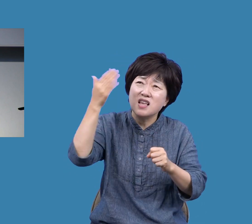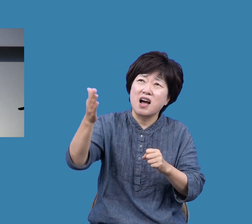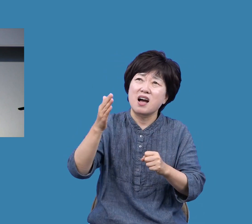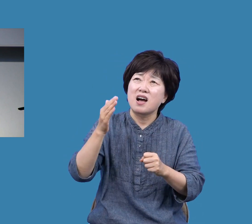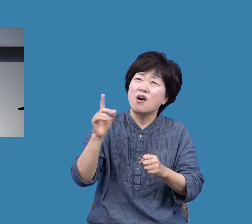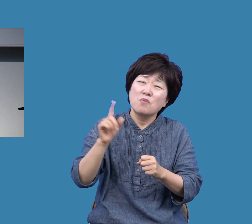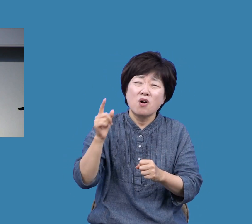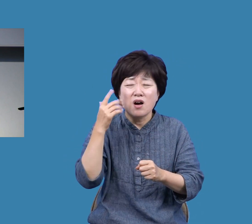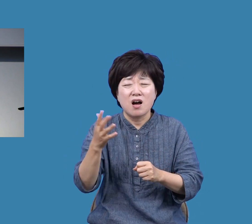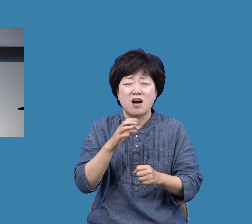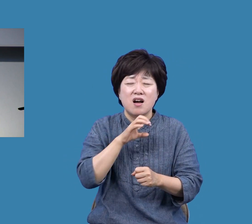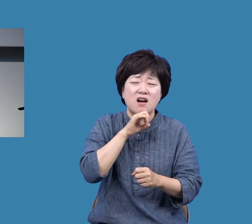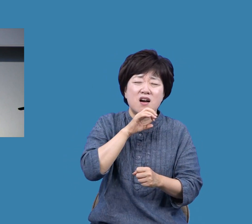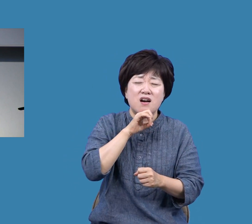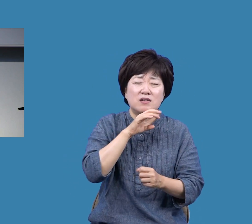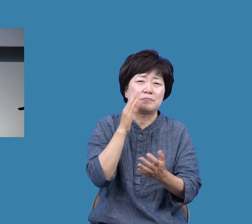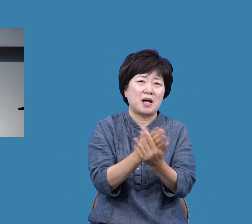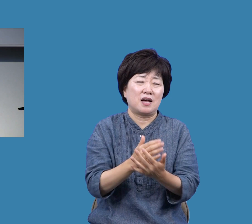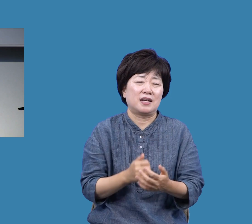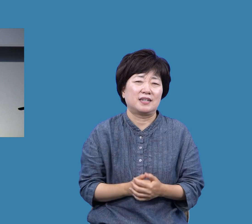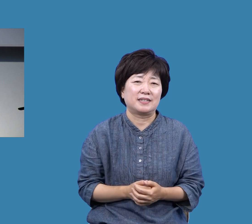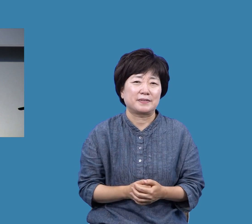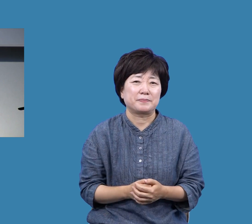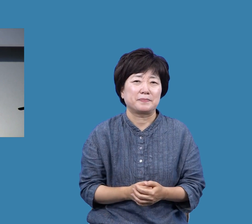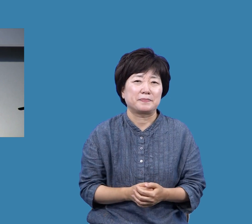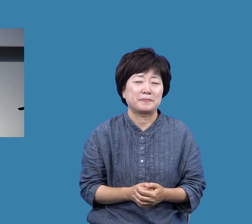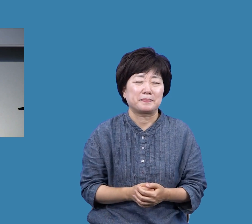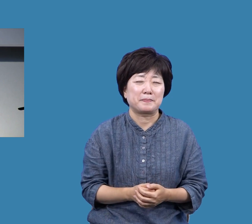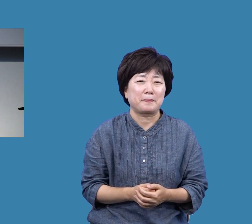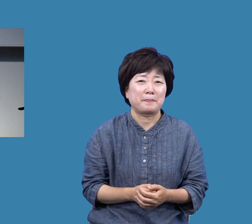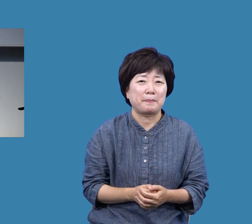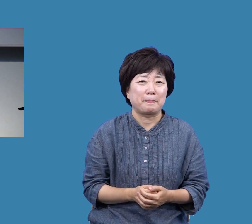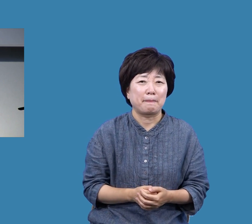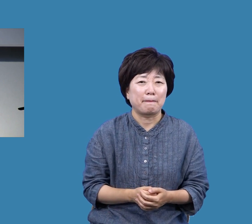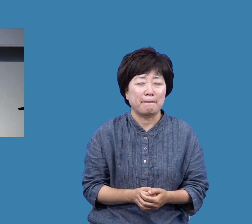정말 언제 사람 될래